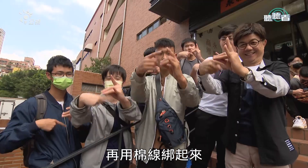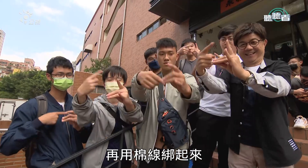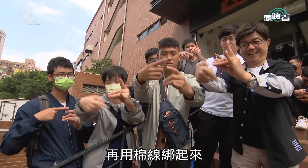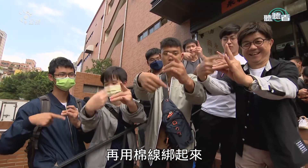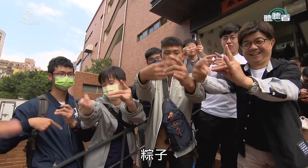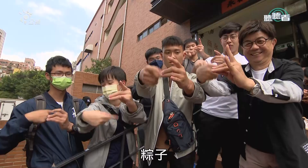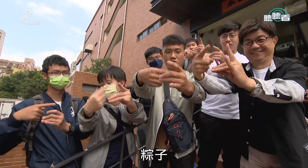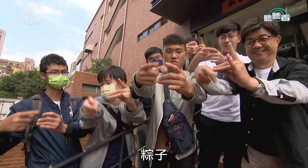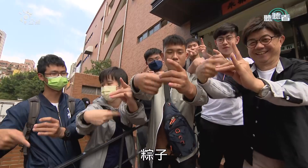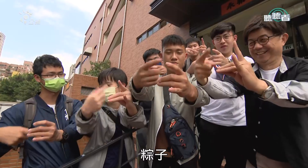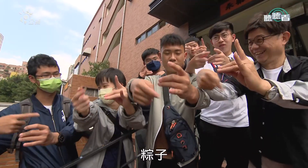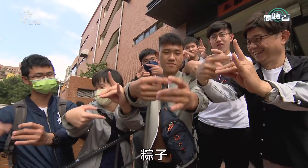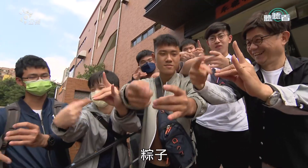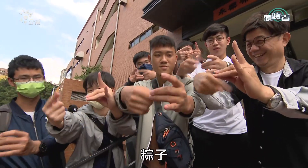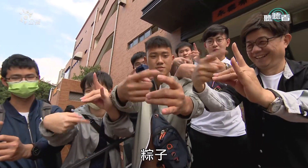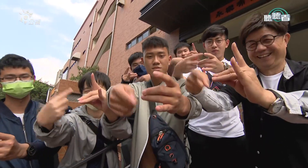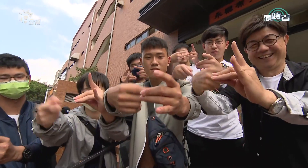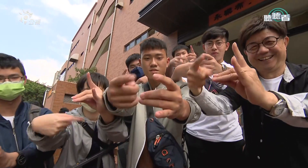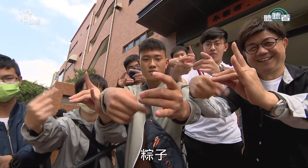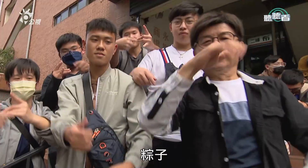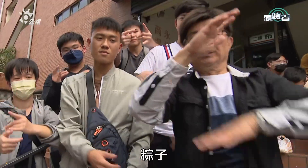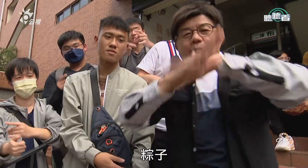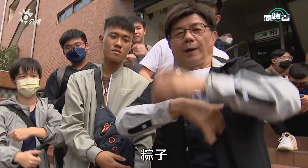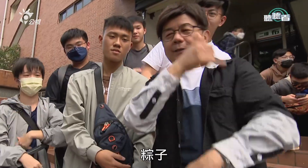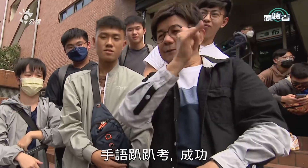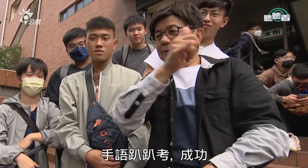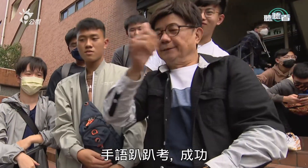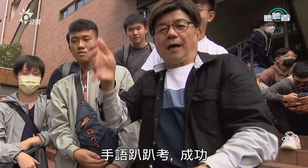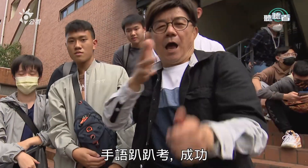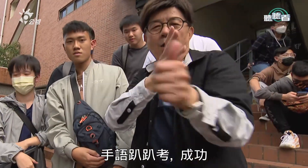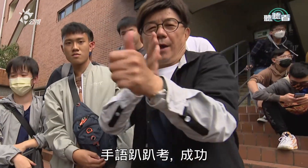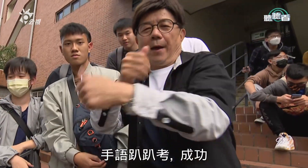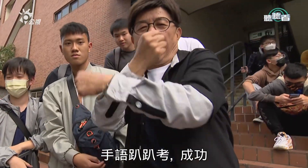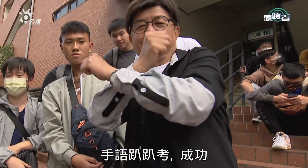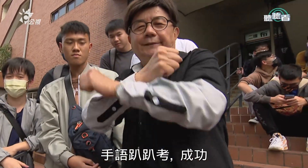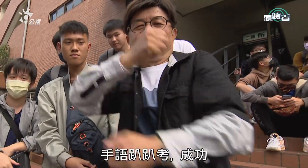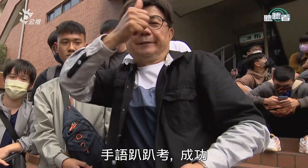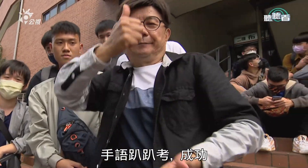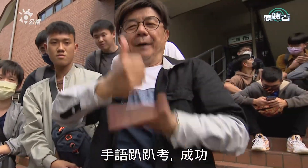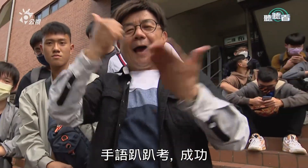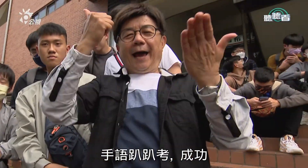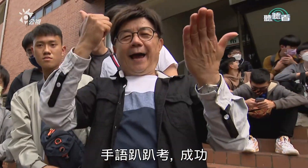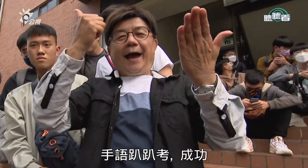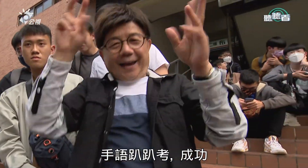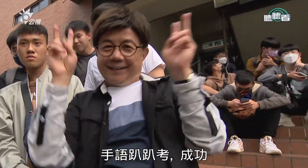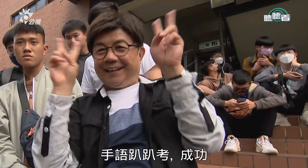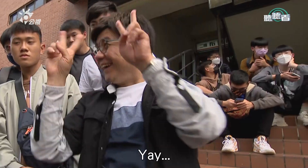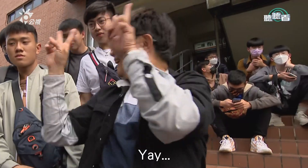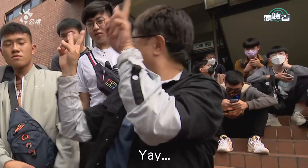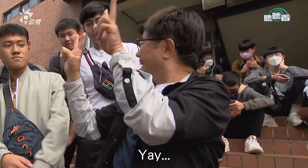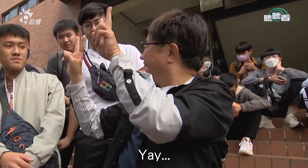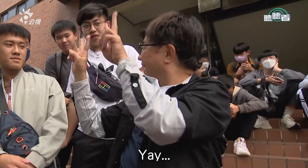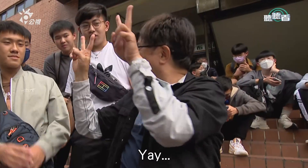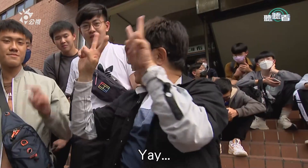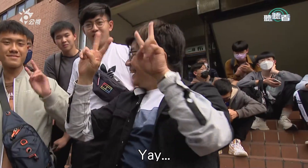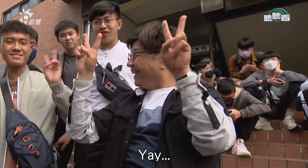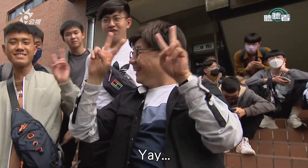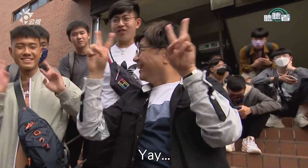来。粽子，粽子，手语啪啪好，成功，耶，